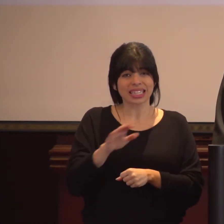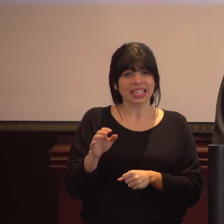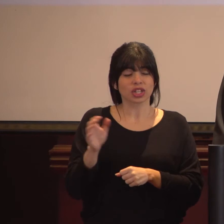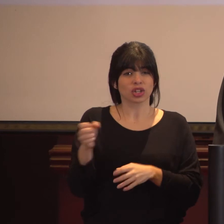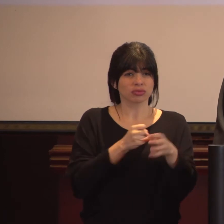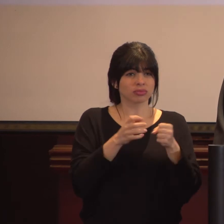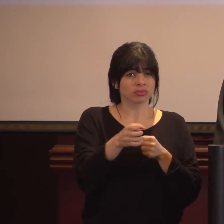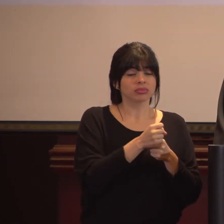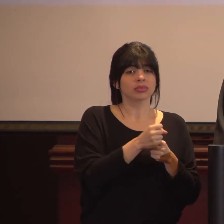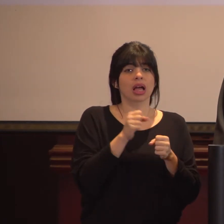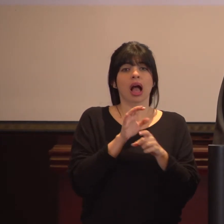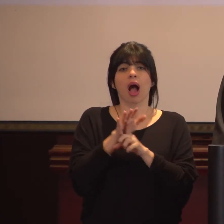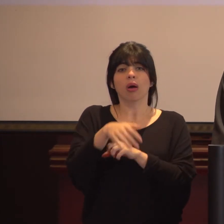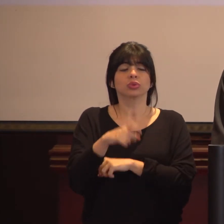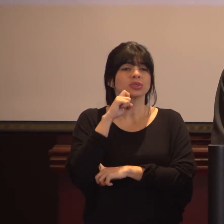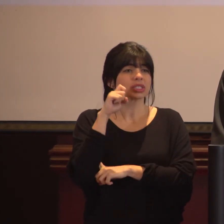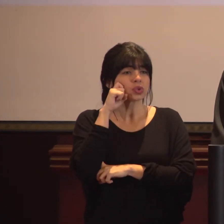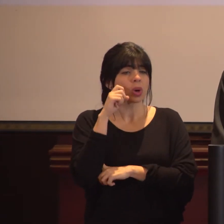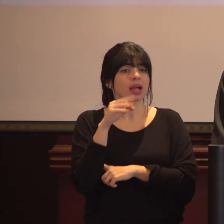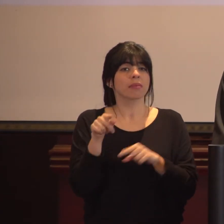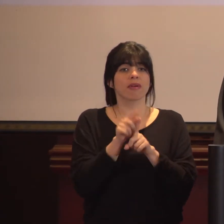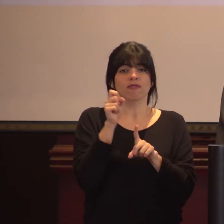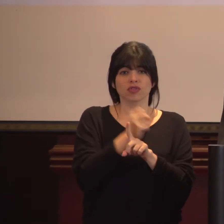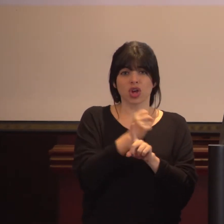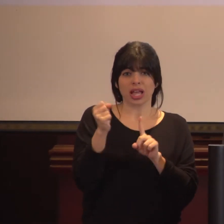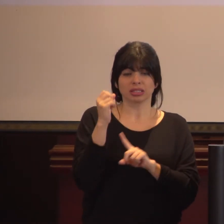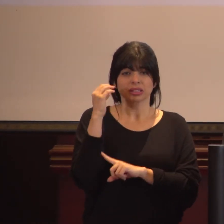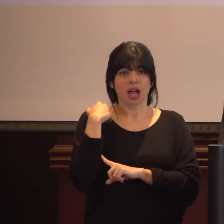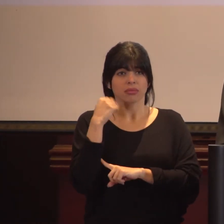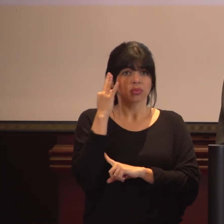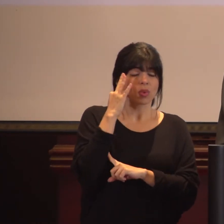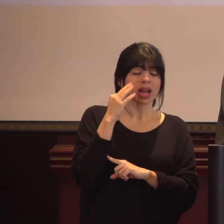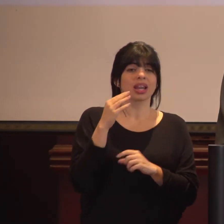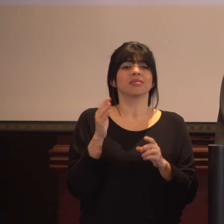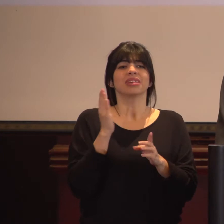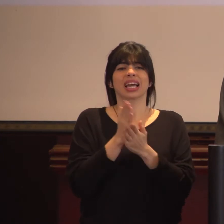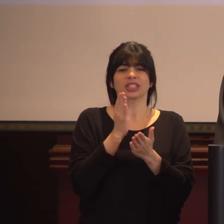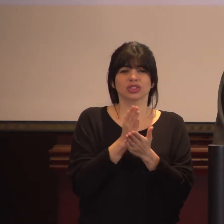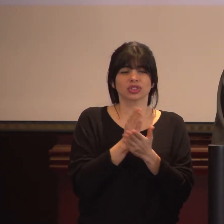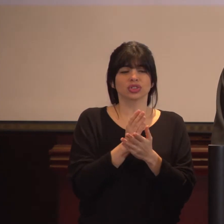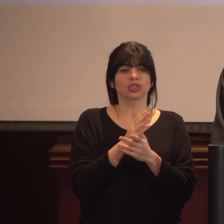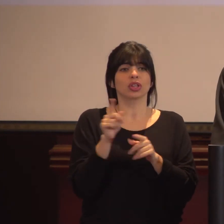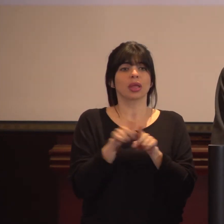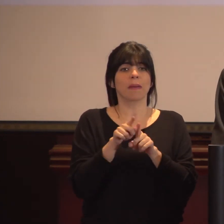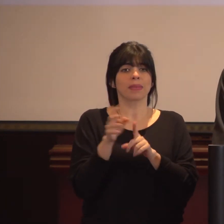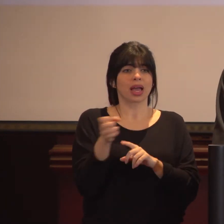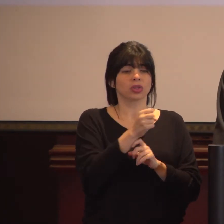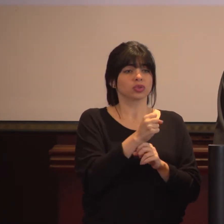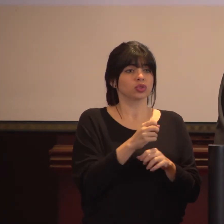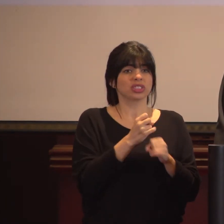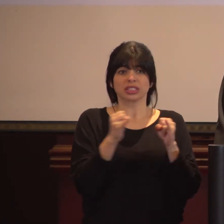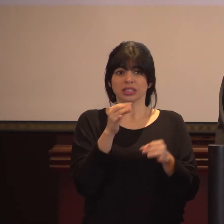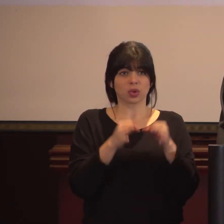y niños el abuso sexual y la violencia de género la extorsión la ejecución extrajudicial